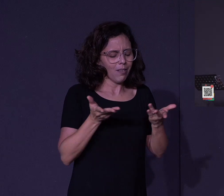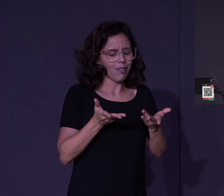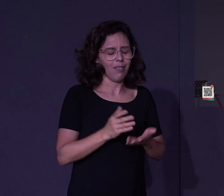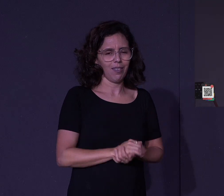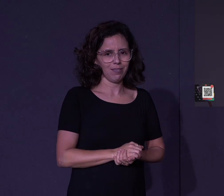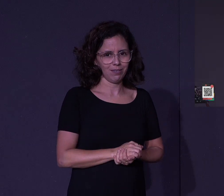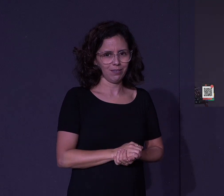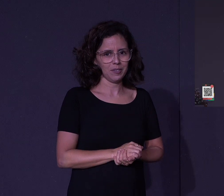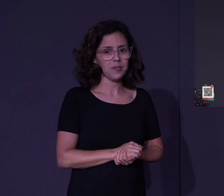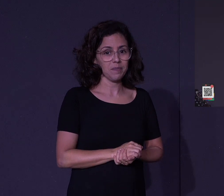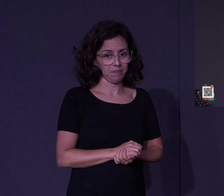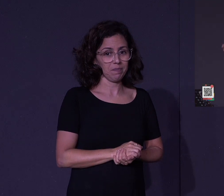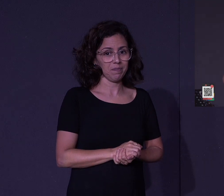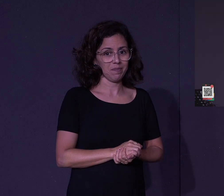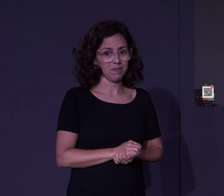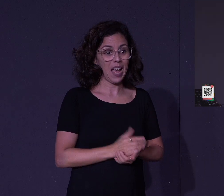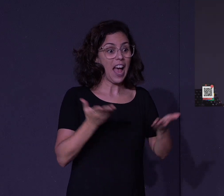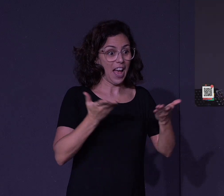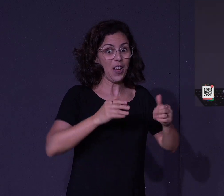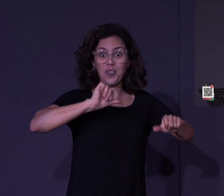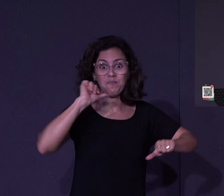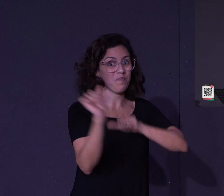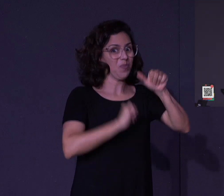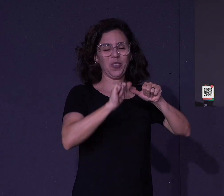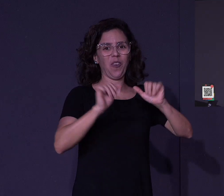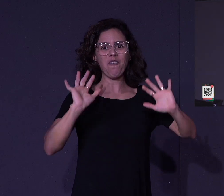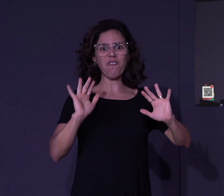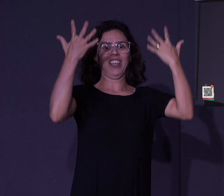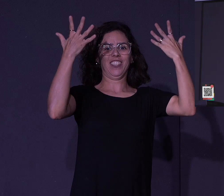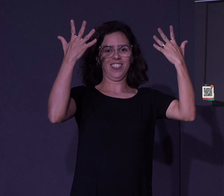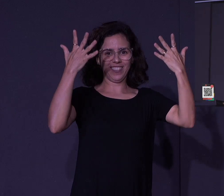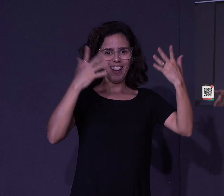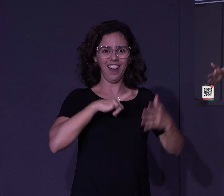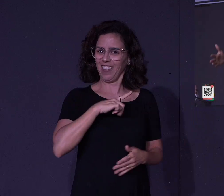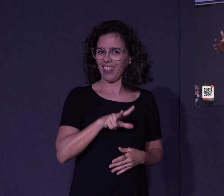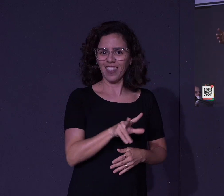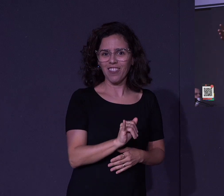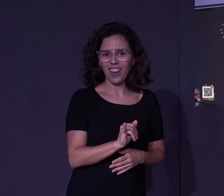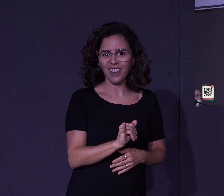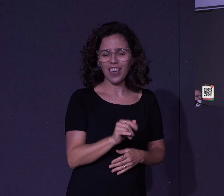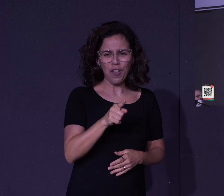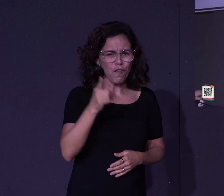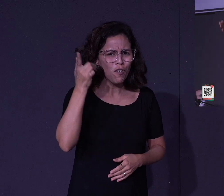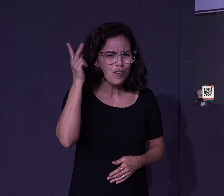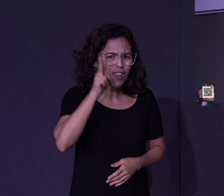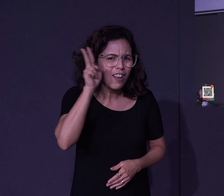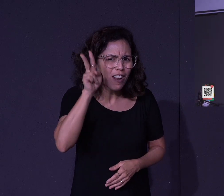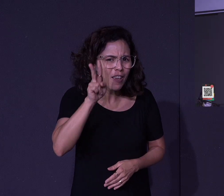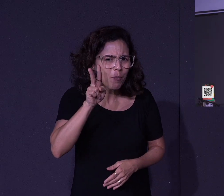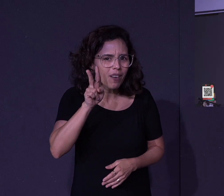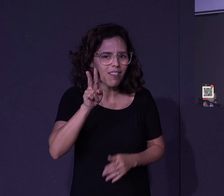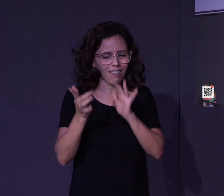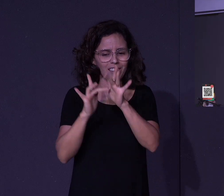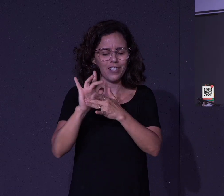Vais fazer festa na tua vida. Ele entrou na casa de Lázaro, de Jairo,